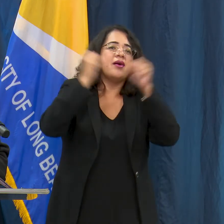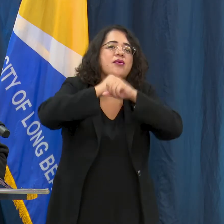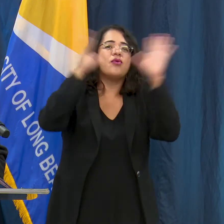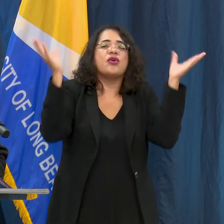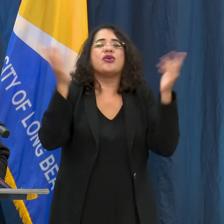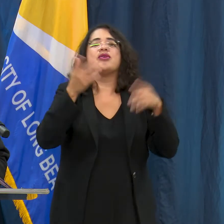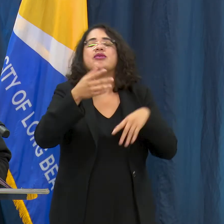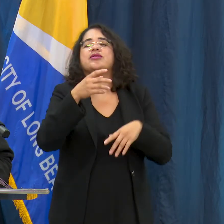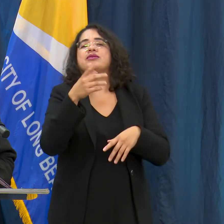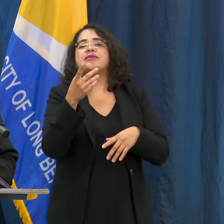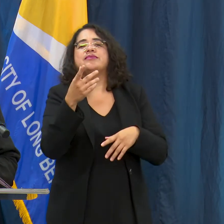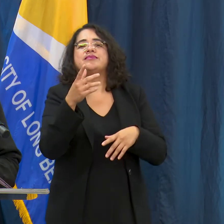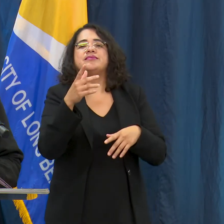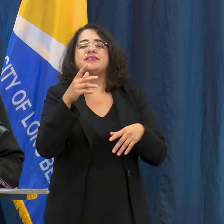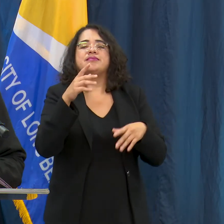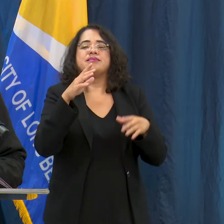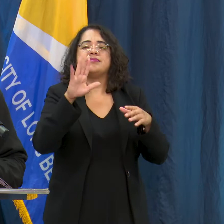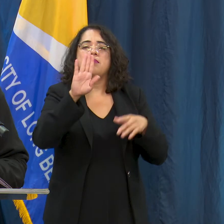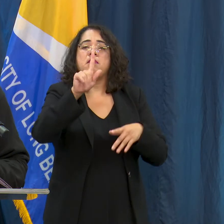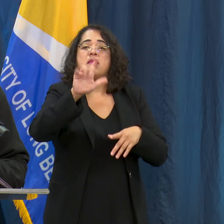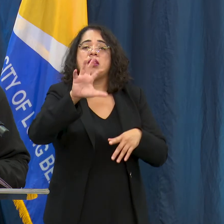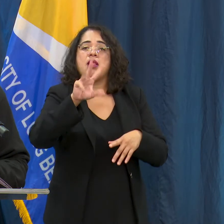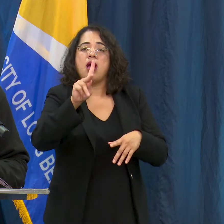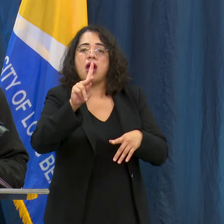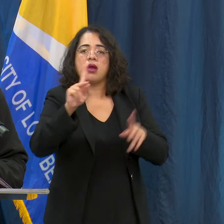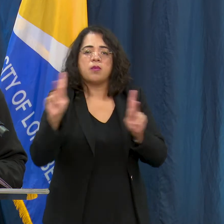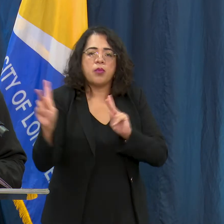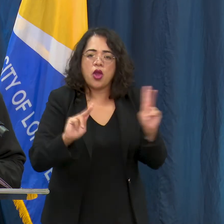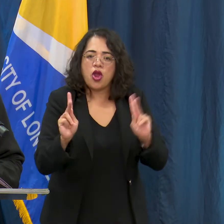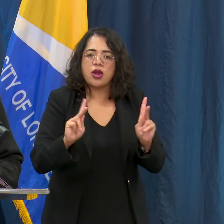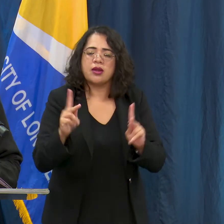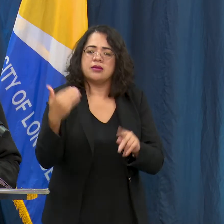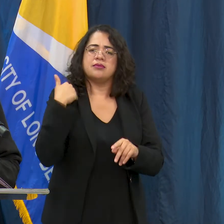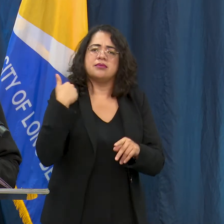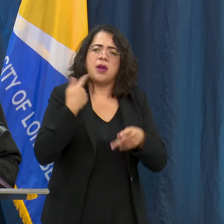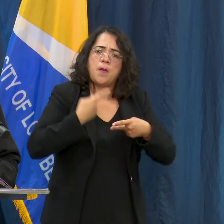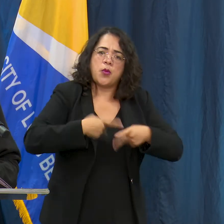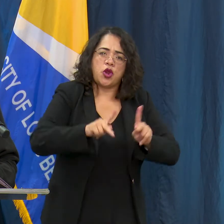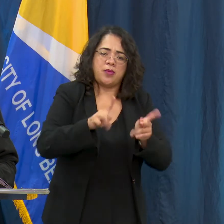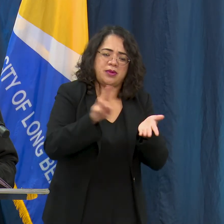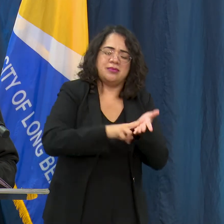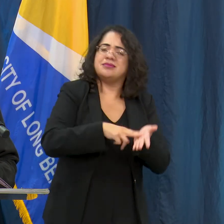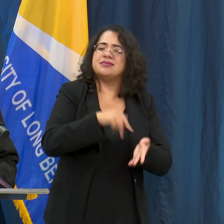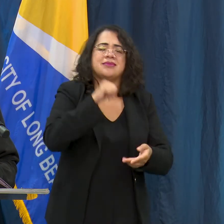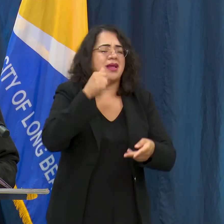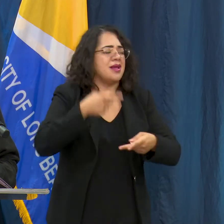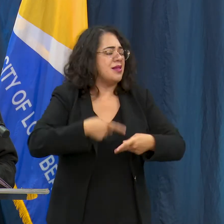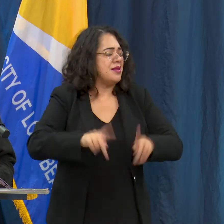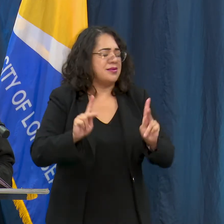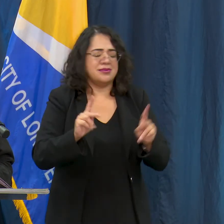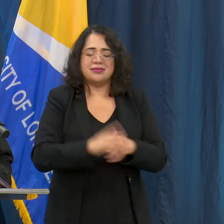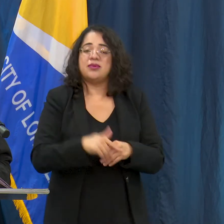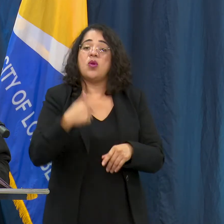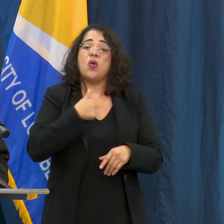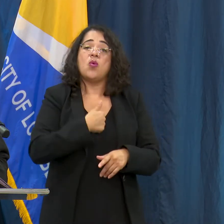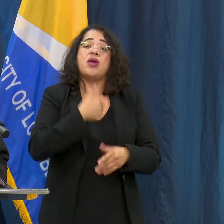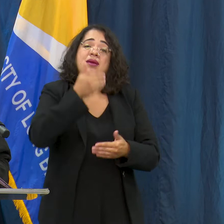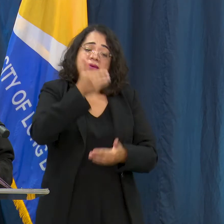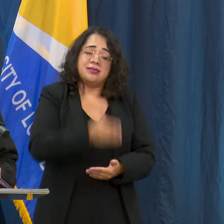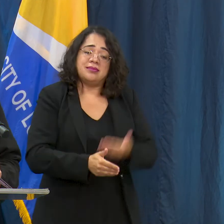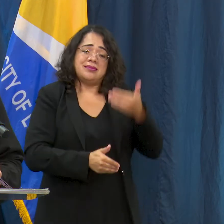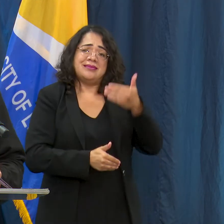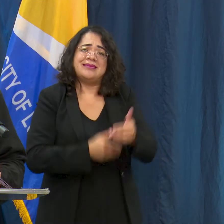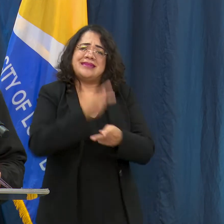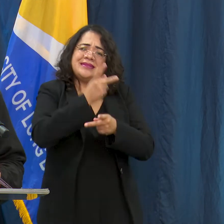ciudad ha tomado su tiempo. Nosotros en Long Beach nos hemos tomado nuestro tiempo para reabrir negocios, para reabrir nuestra economía.